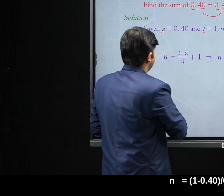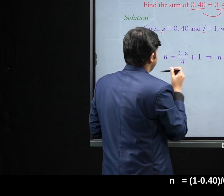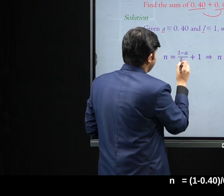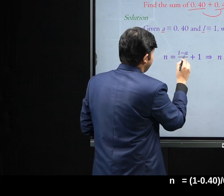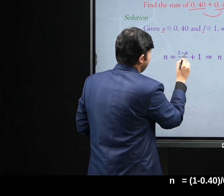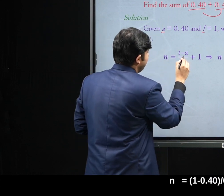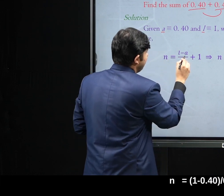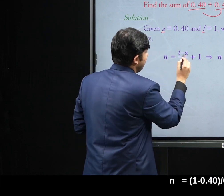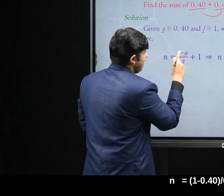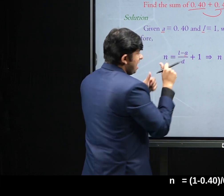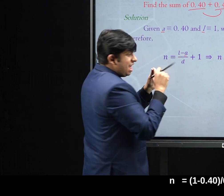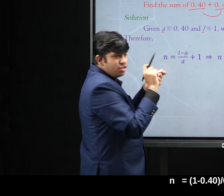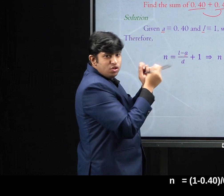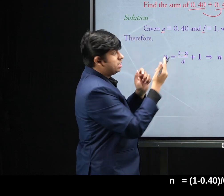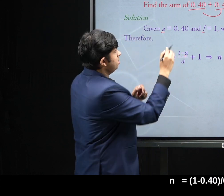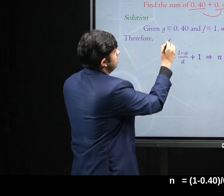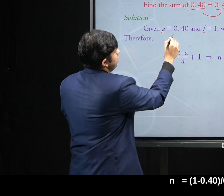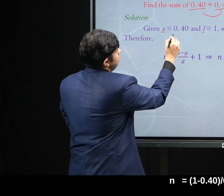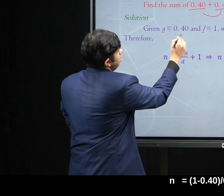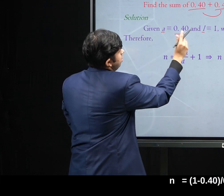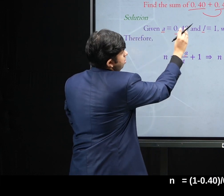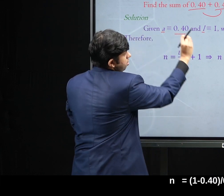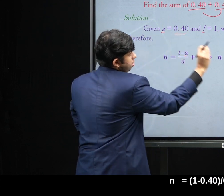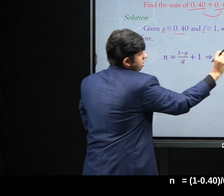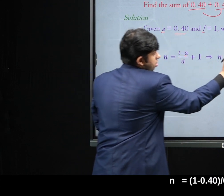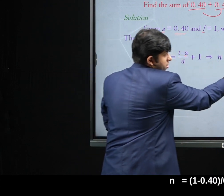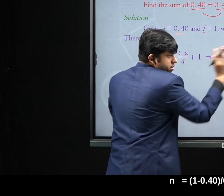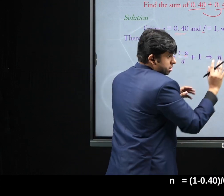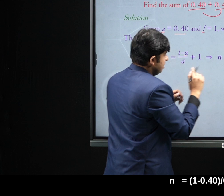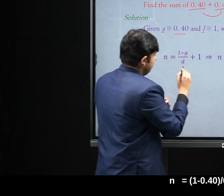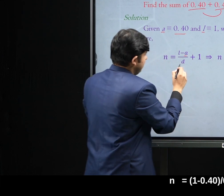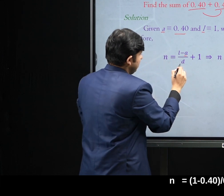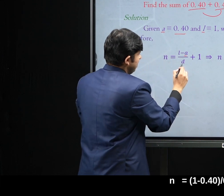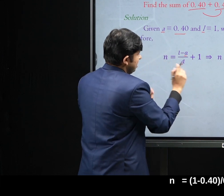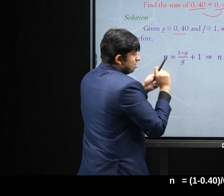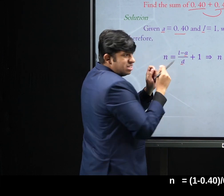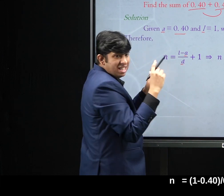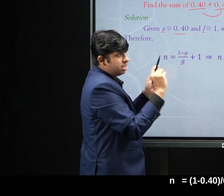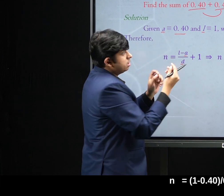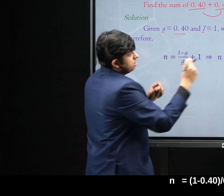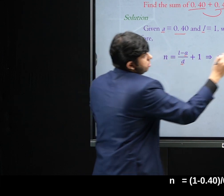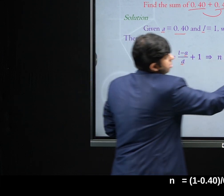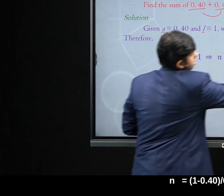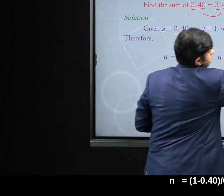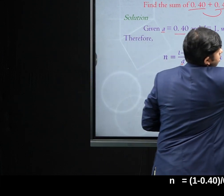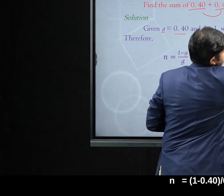n ఈజ్ ఈక్వల్ టు 1 మైనస్ 0.40 బై 0.03 ప్లస్ 1.